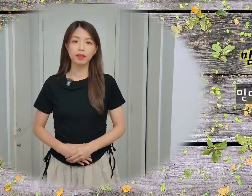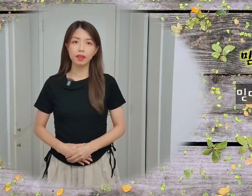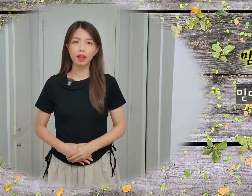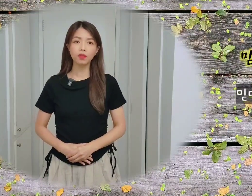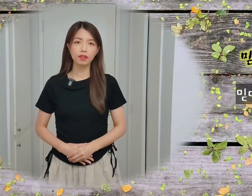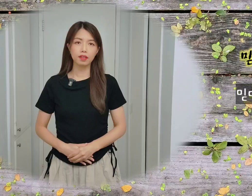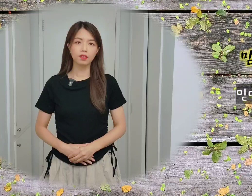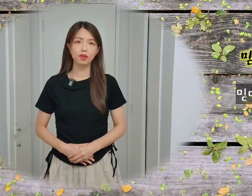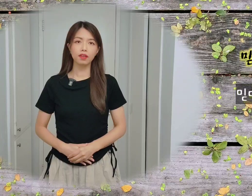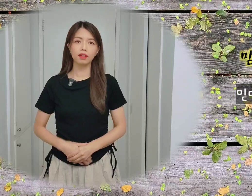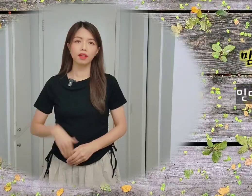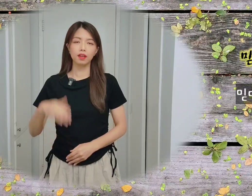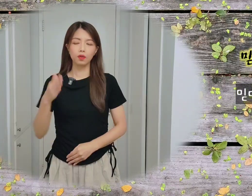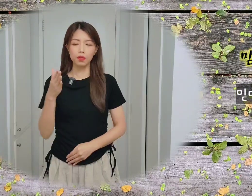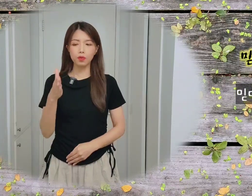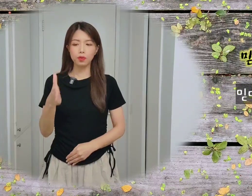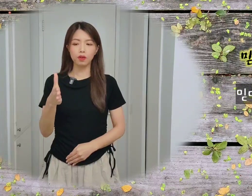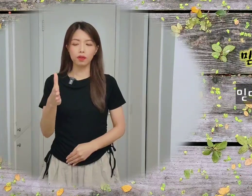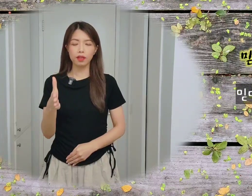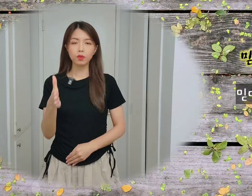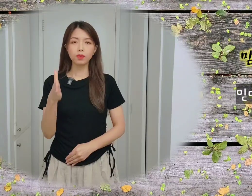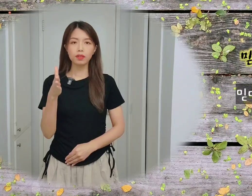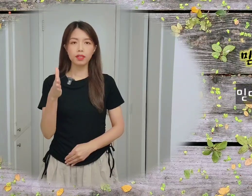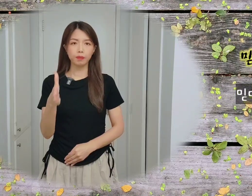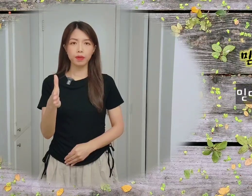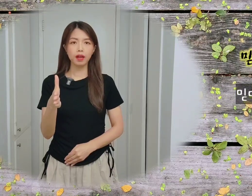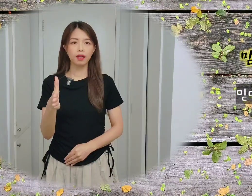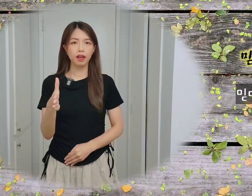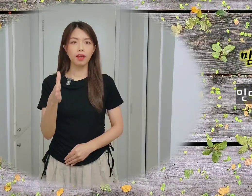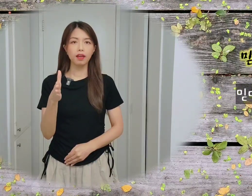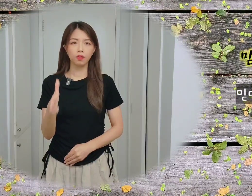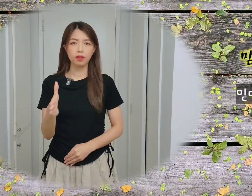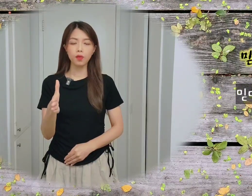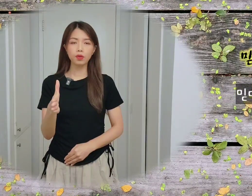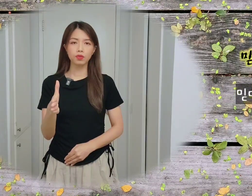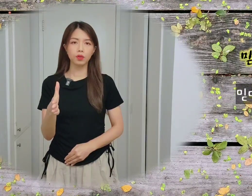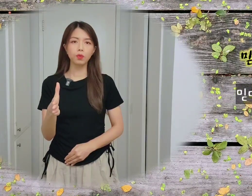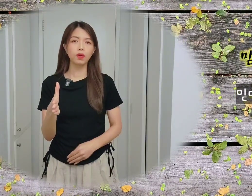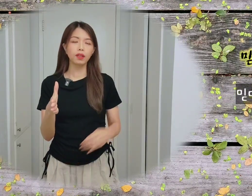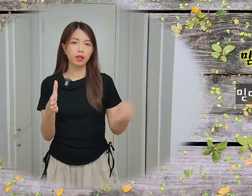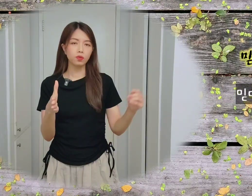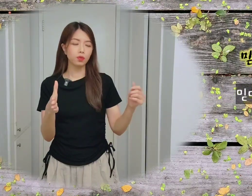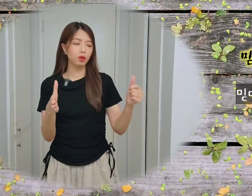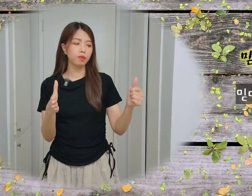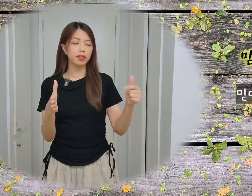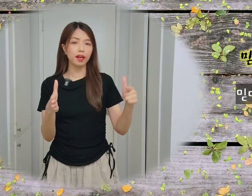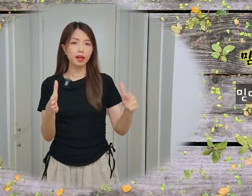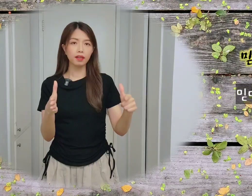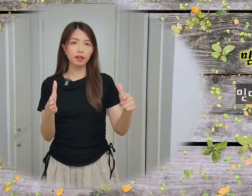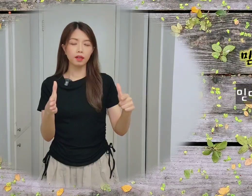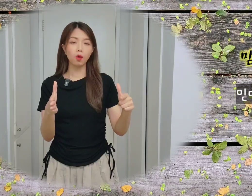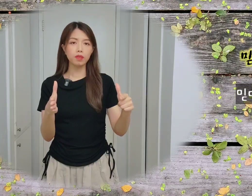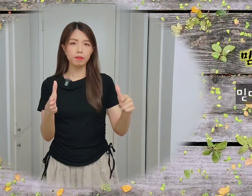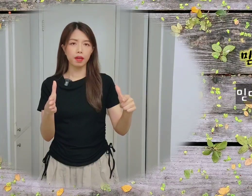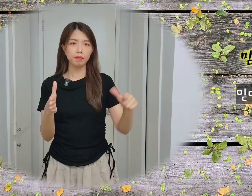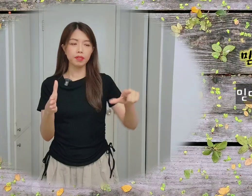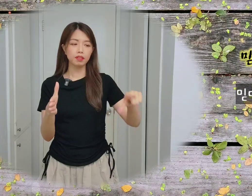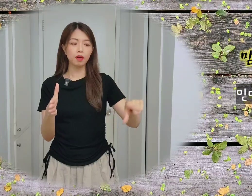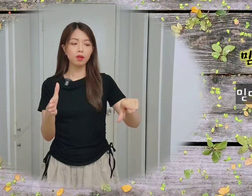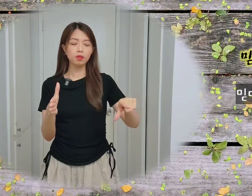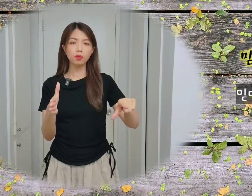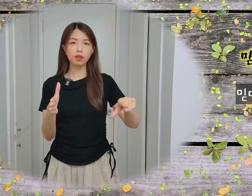일단 믿다라고 하는 뜻의 수어는 왼손은 이렇게 손끝이 앞을 향하게 이렇게 세워주시고 다른 손은 엄지랑